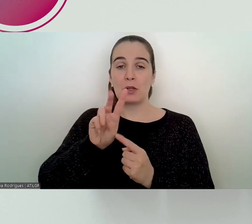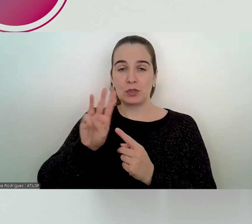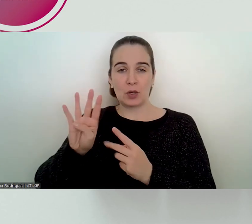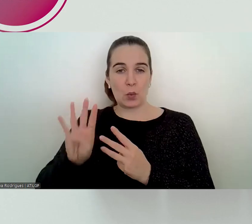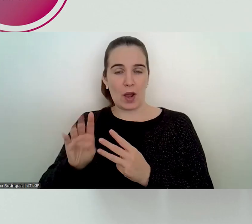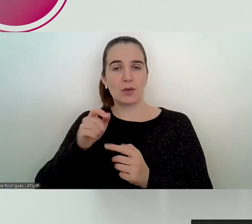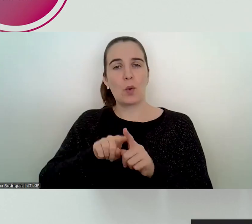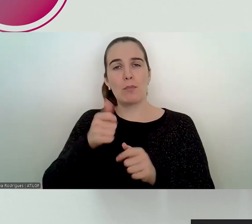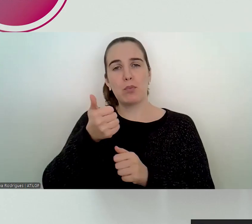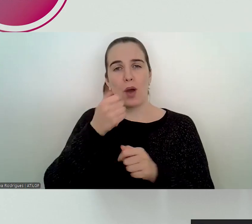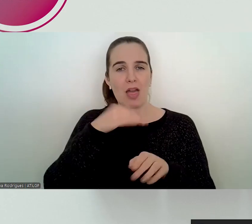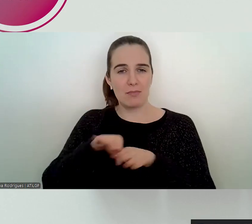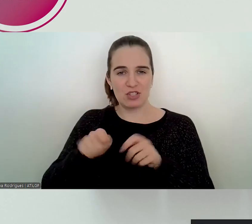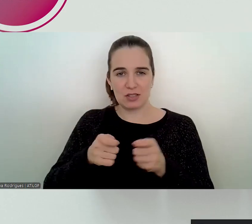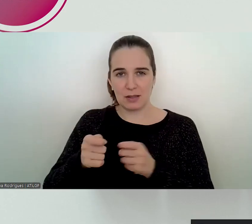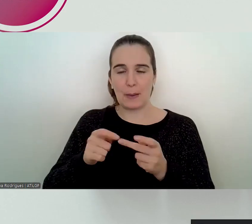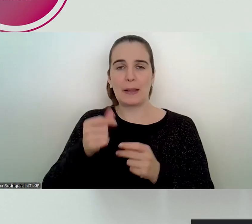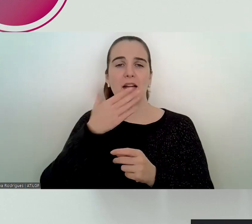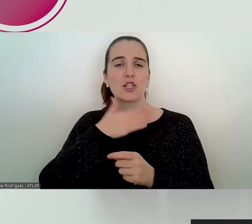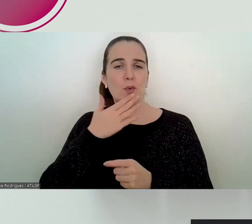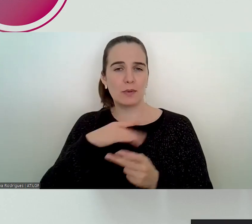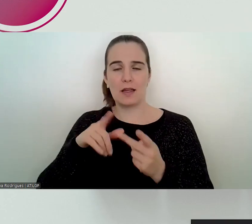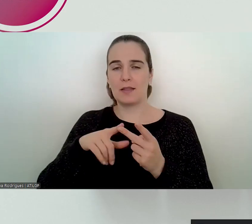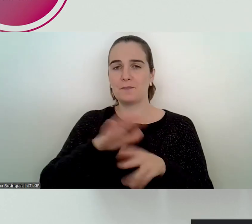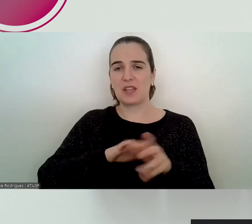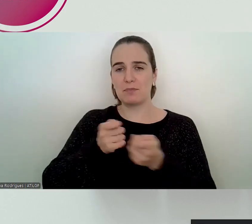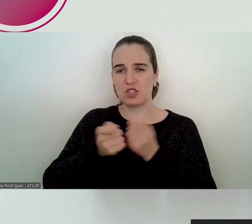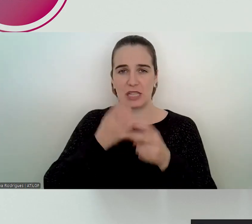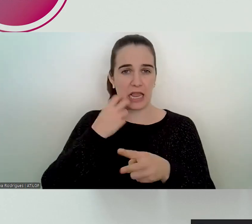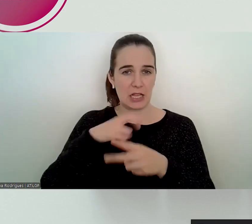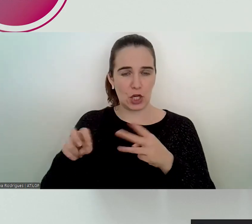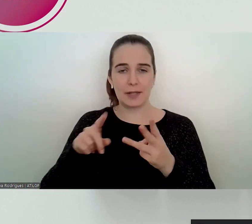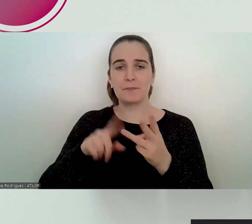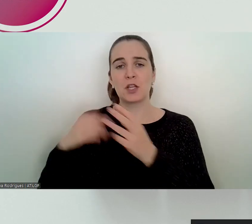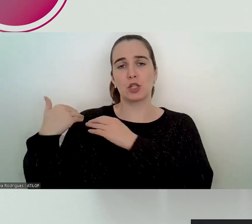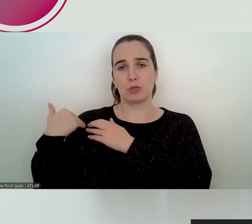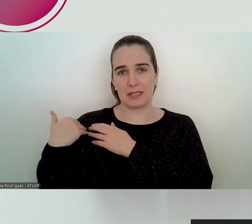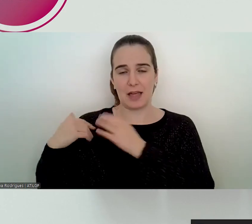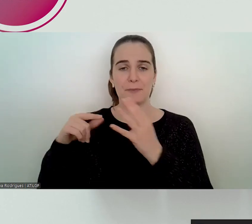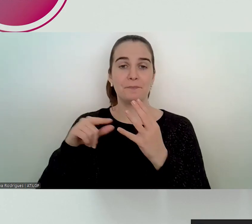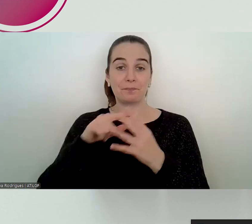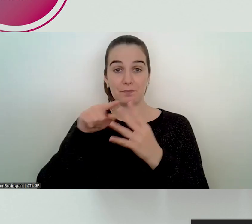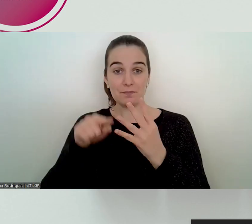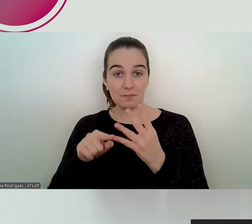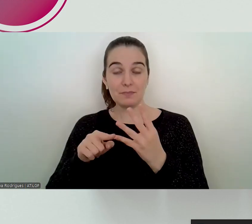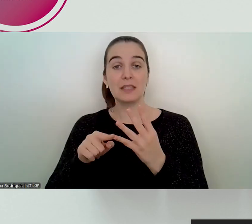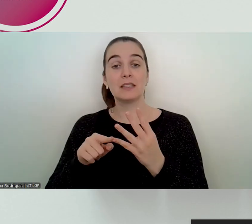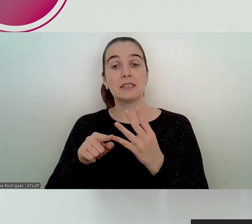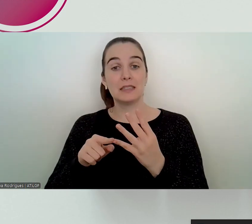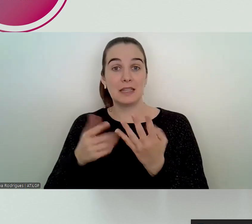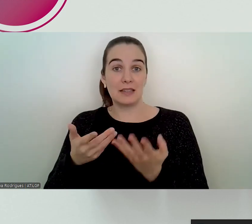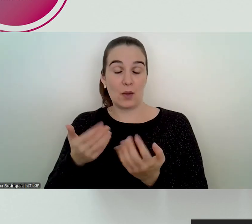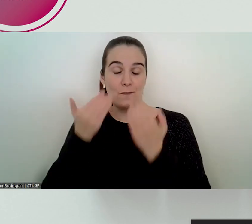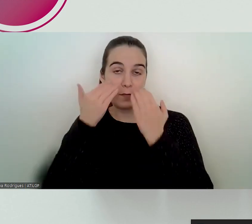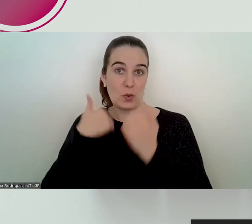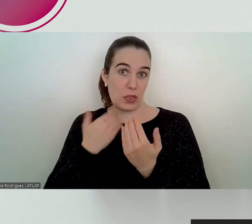boa administração, da razoabilidade, da administração eletrónica e da responsabilidade, e tudo isto para vos